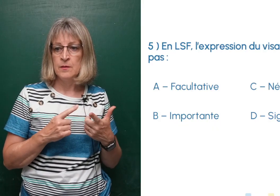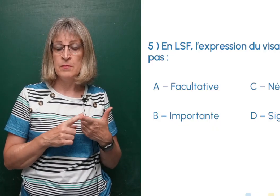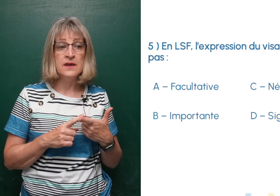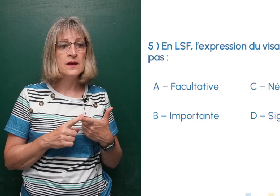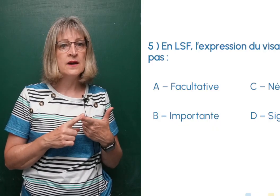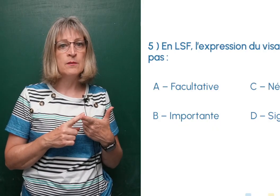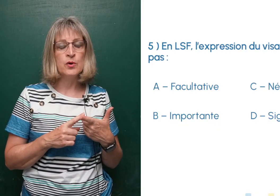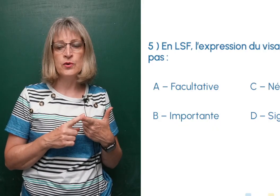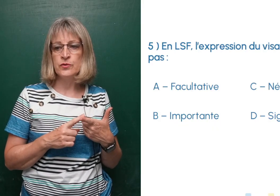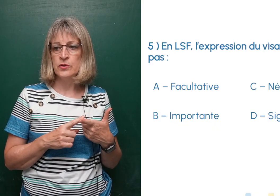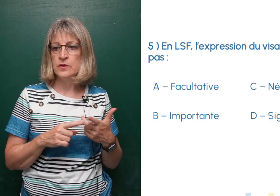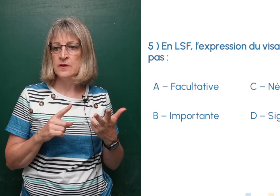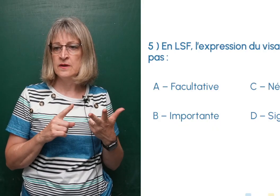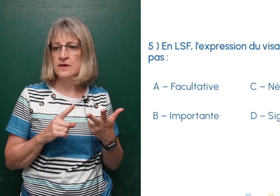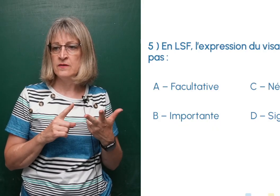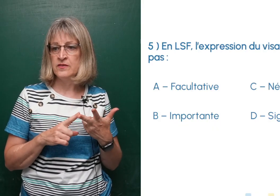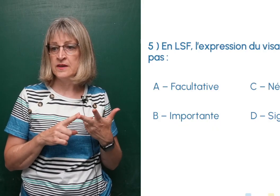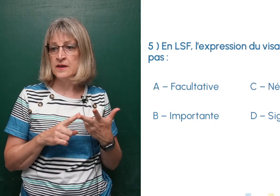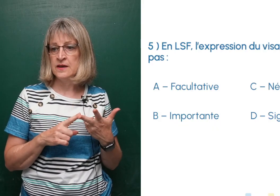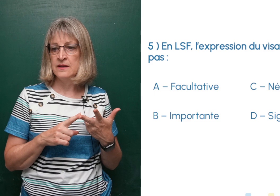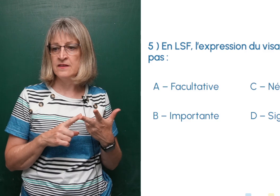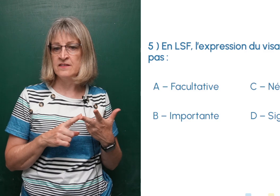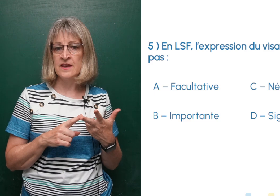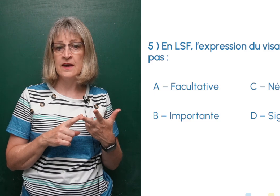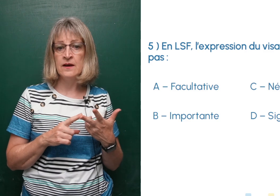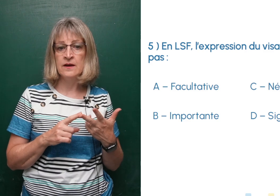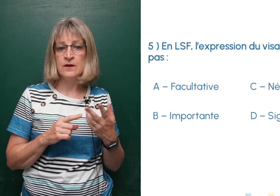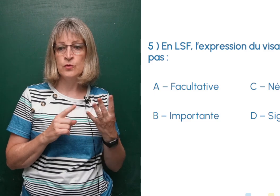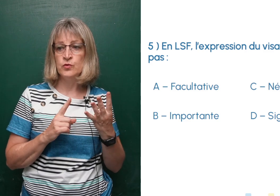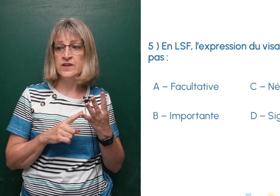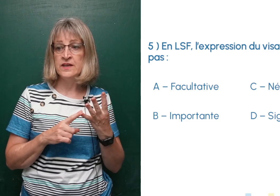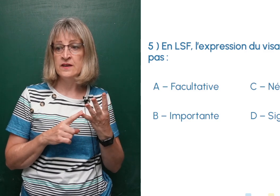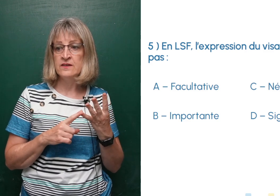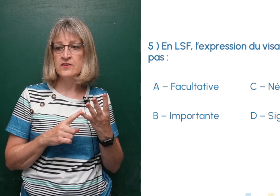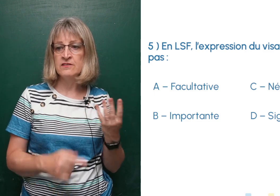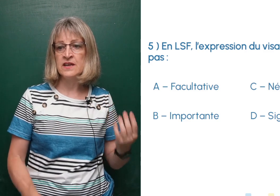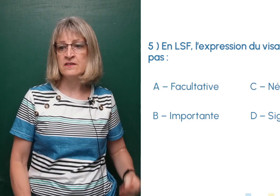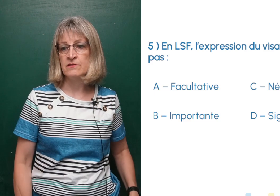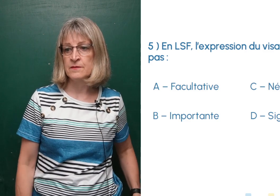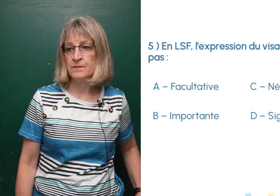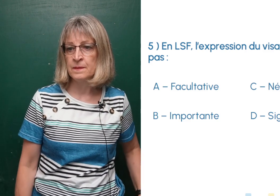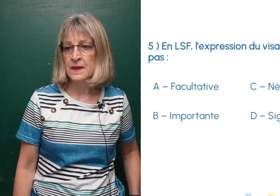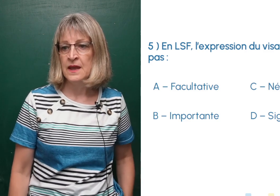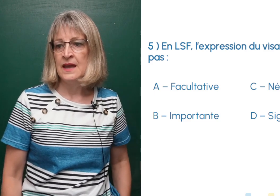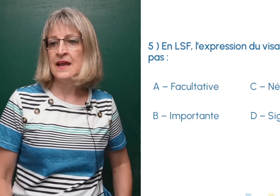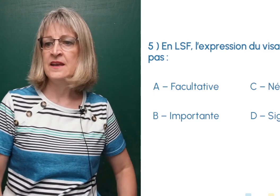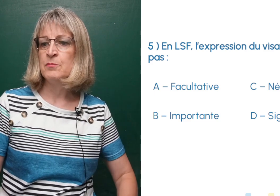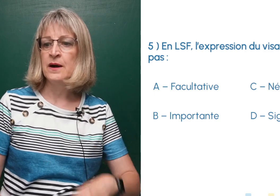B, importante, C, nécessaire ou D, significative. Elle n'est pas